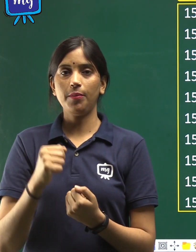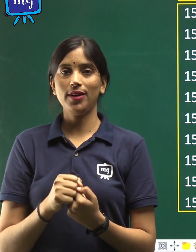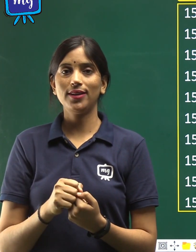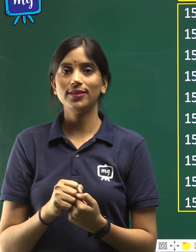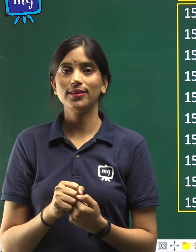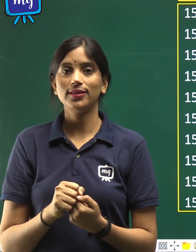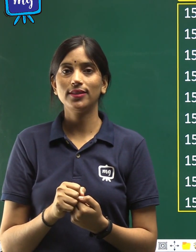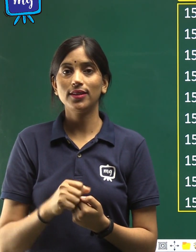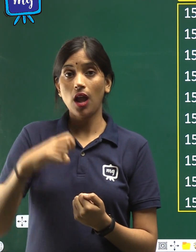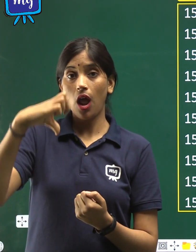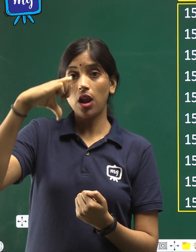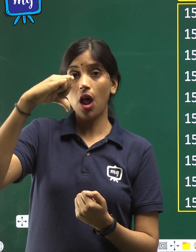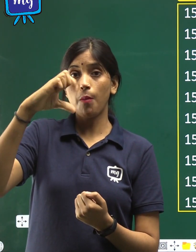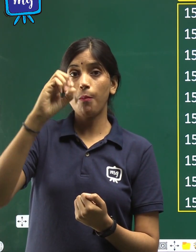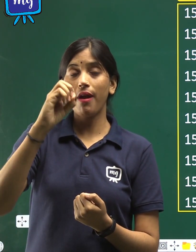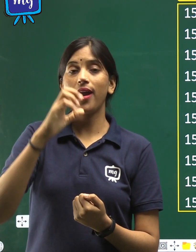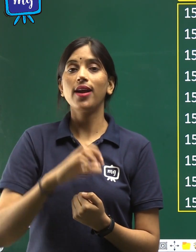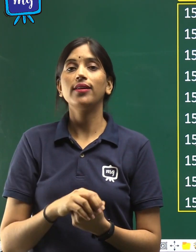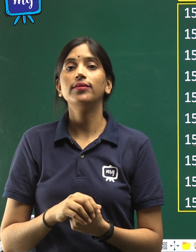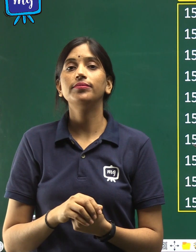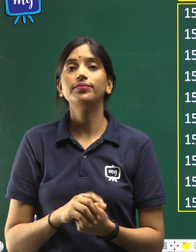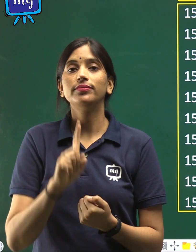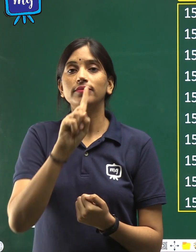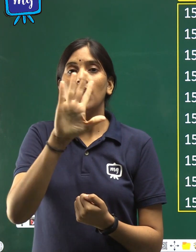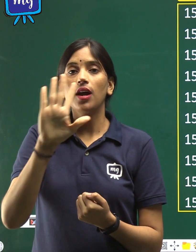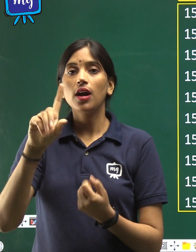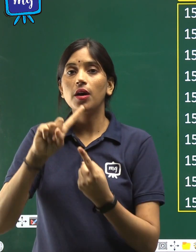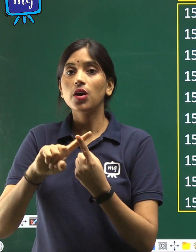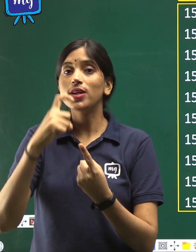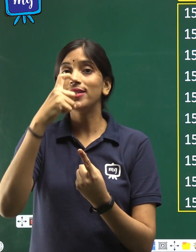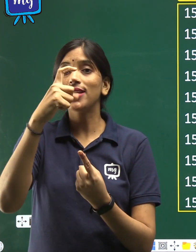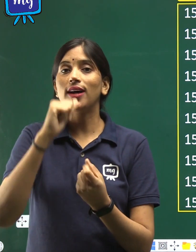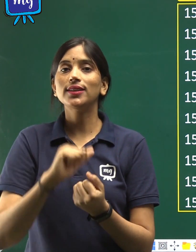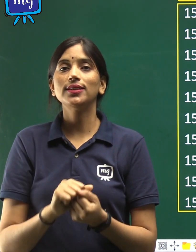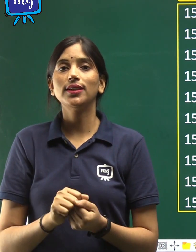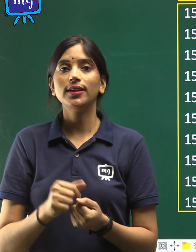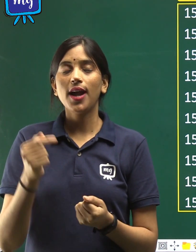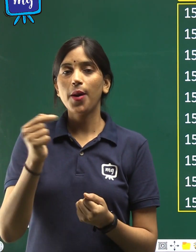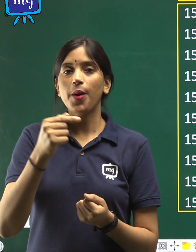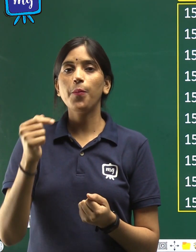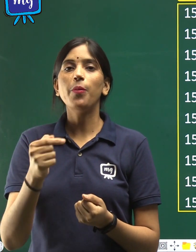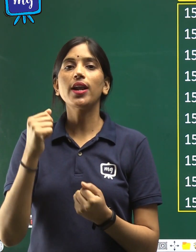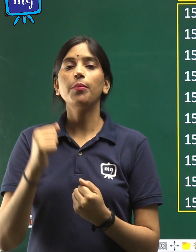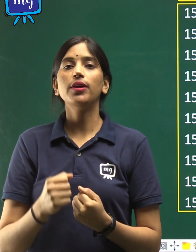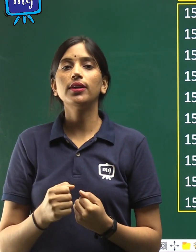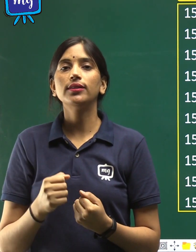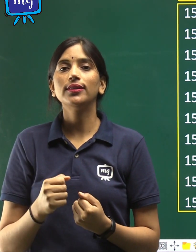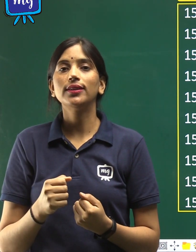बराबर 90। 15 गुणा 7